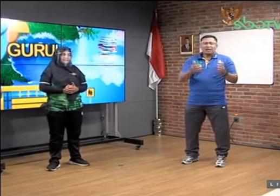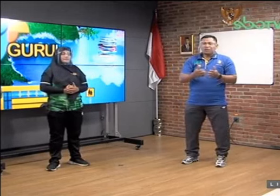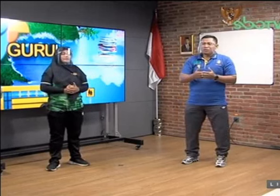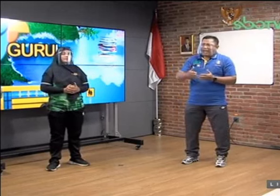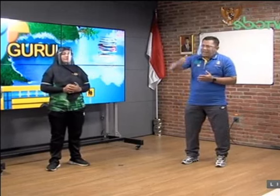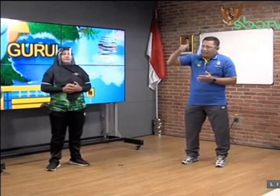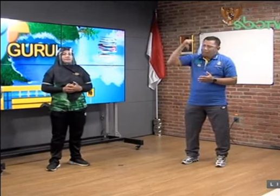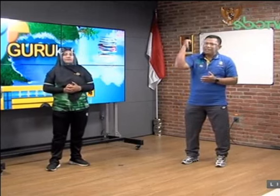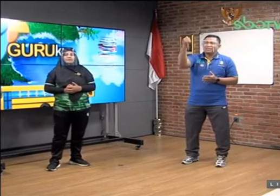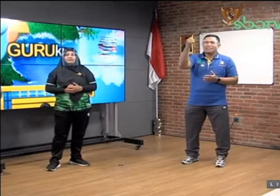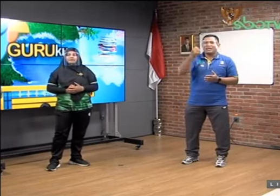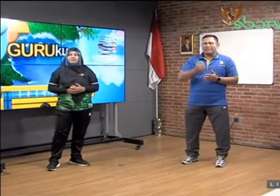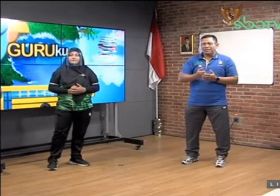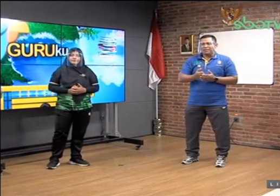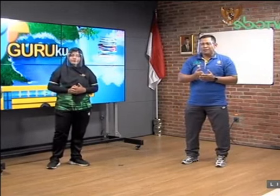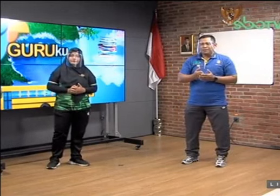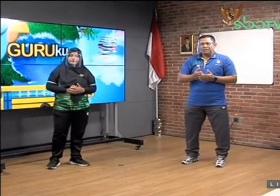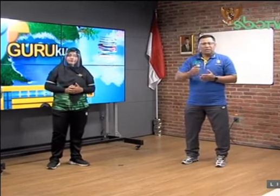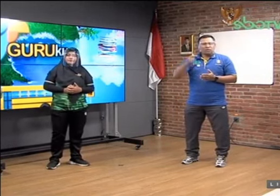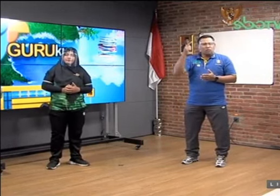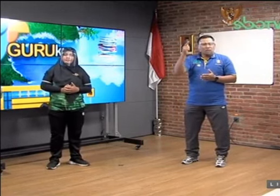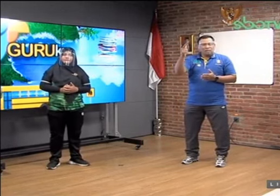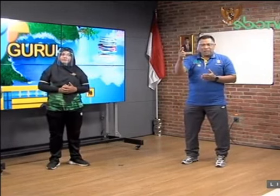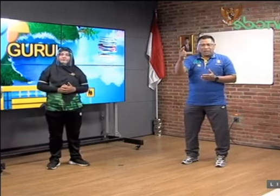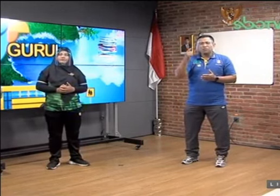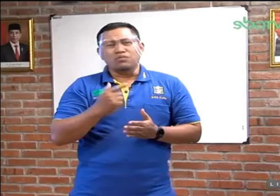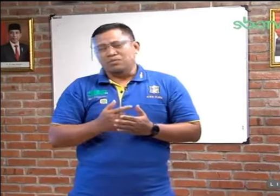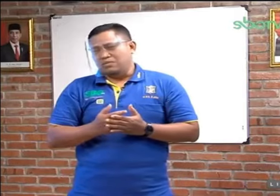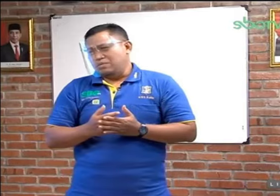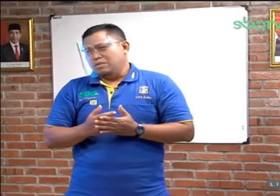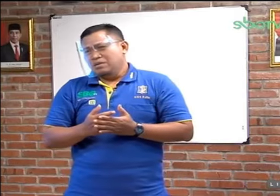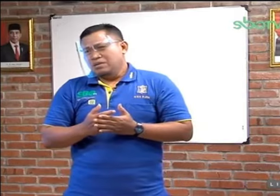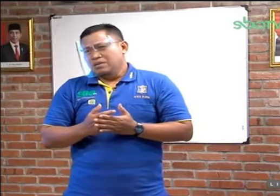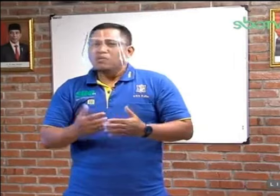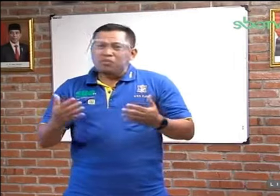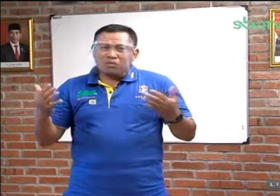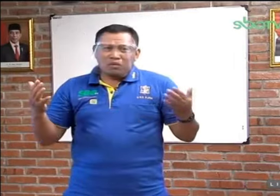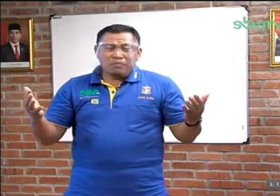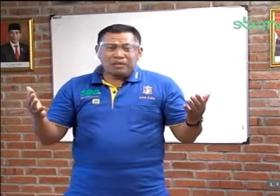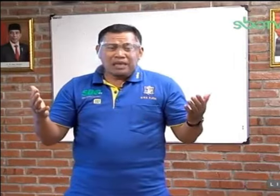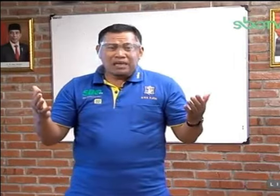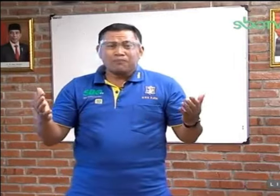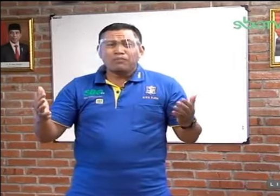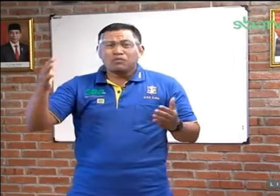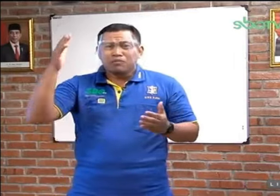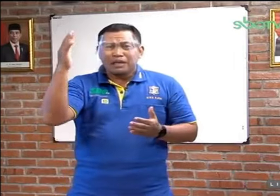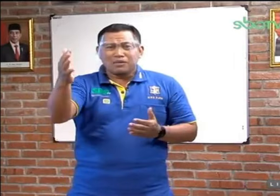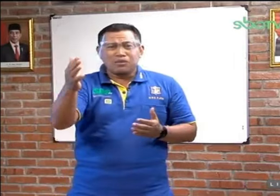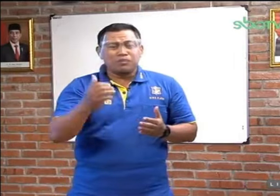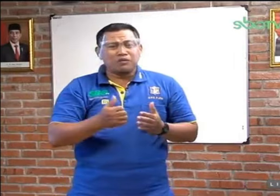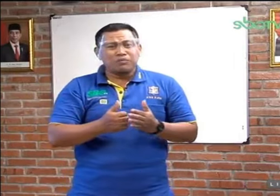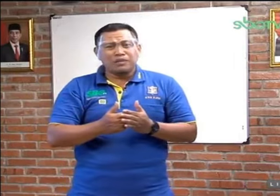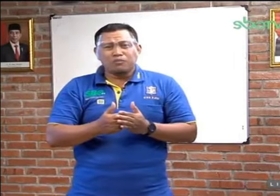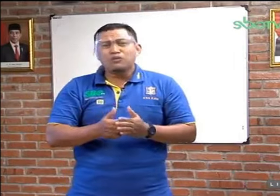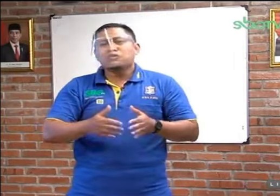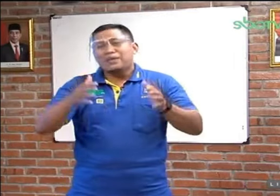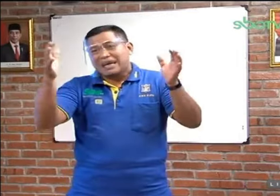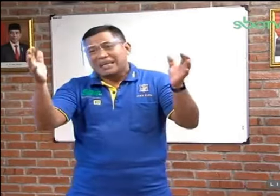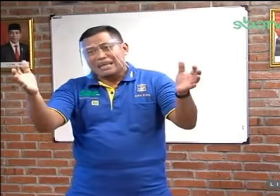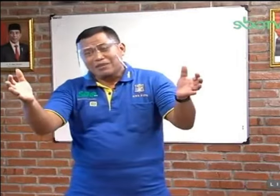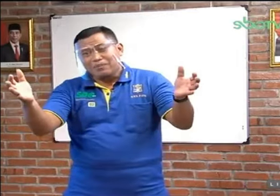olahraga itu sangat penting sekali. Yaitu satu, untuk menjaga pertumbuhan atau pertumbuhan